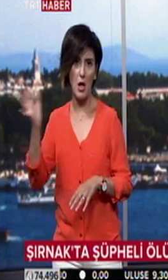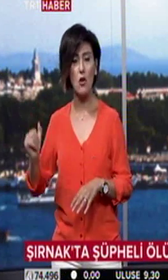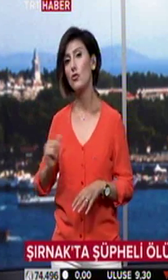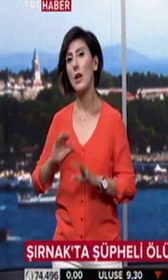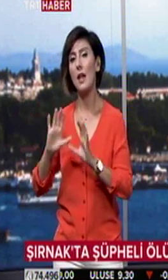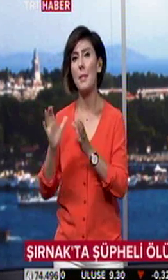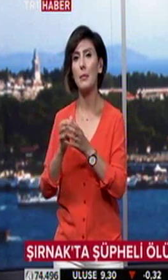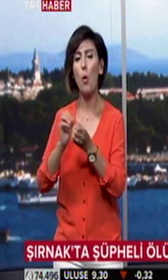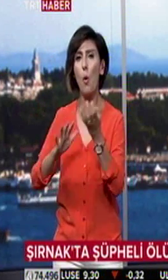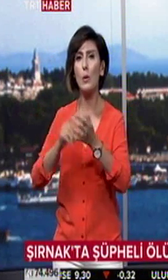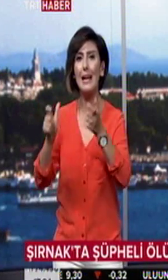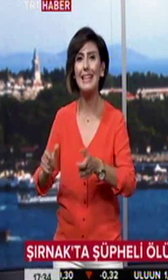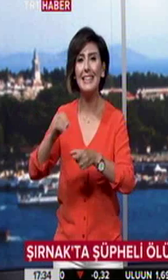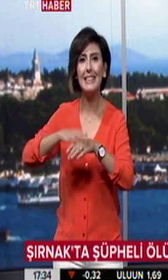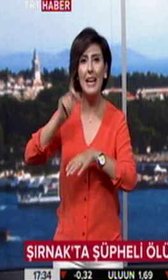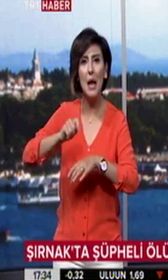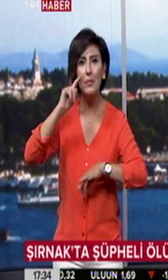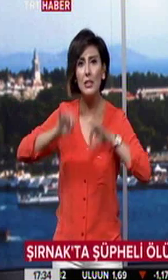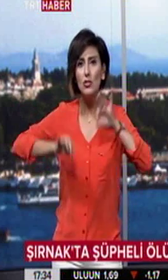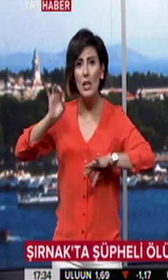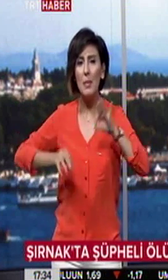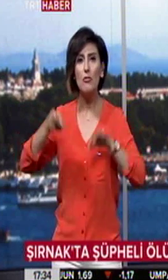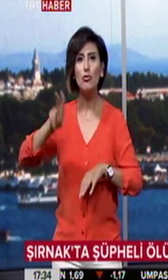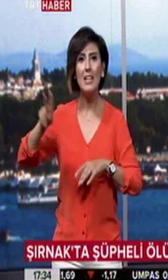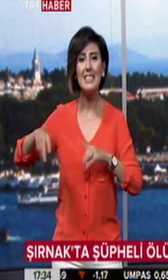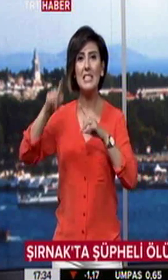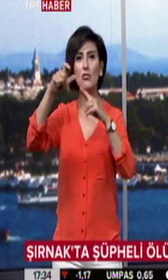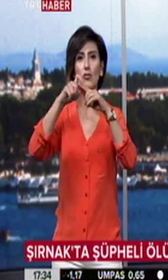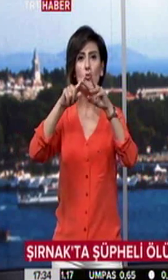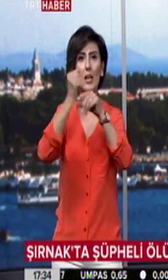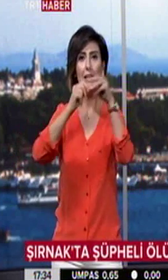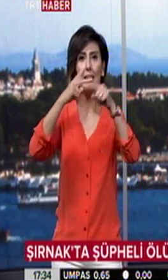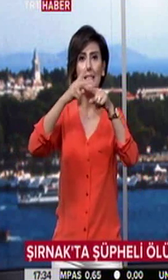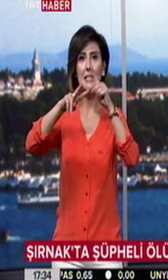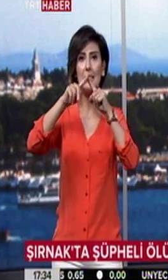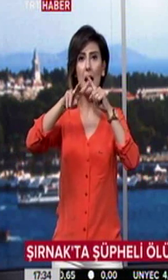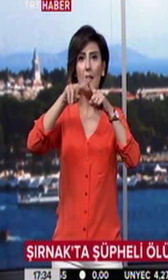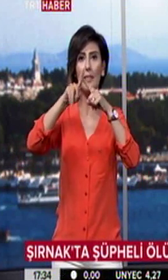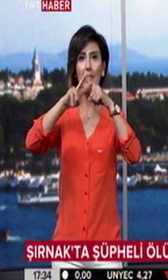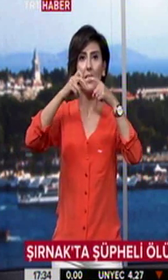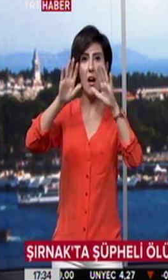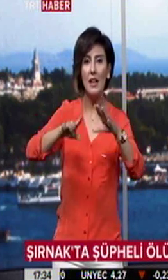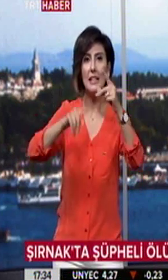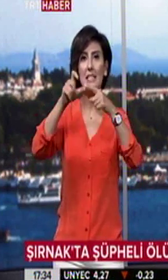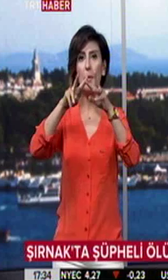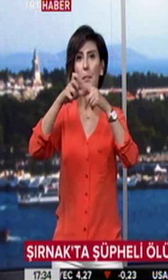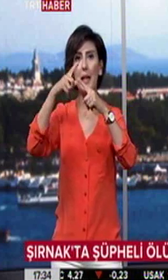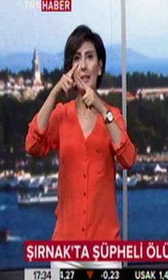Jandarma ekipleri olay yerinde yaptıkları incelemede cesetlerin Cengiz Tatar ve İsmet Tatar isimli